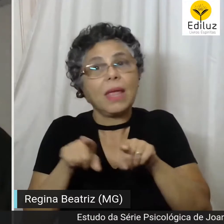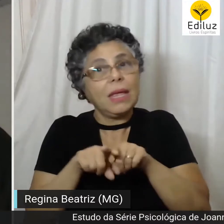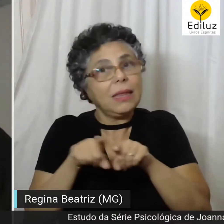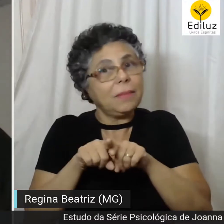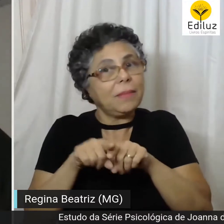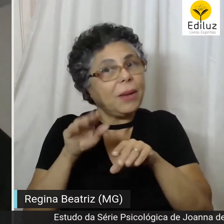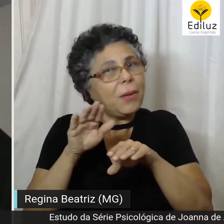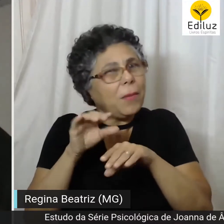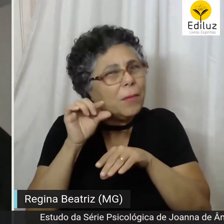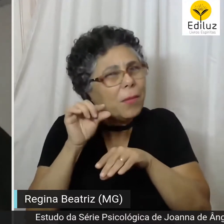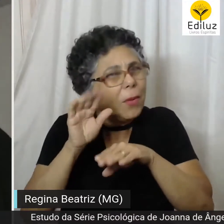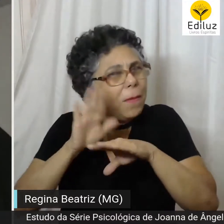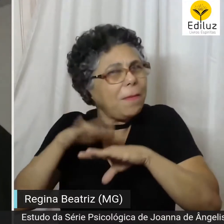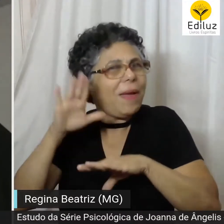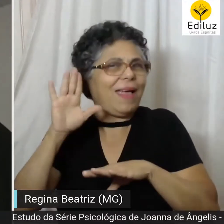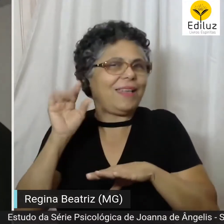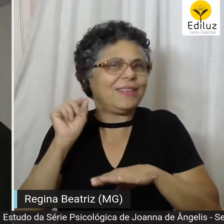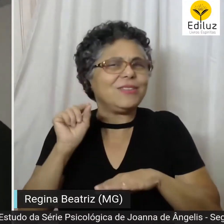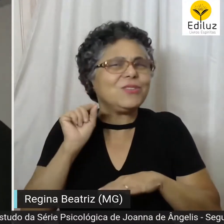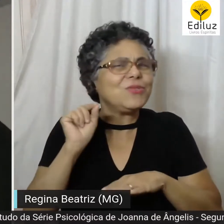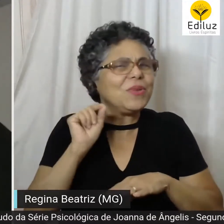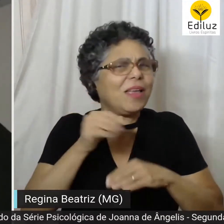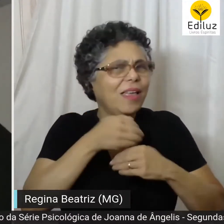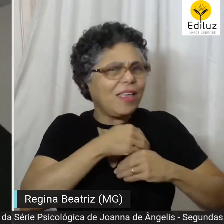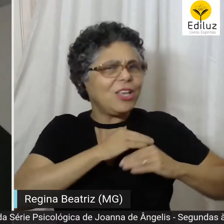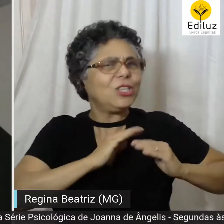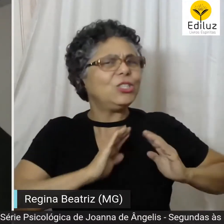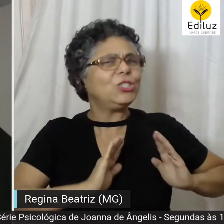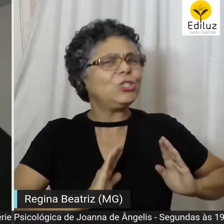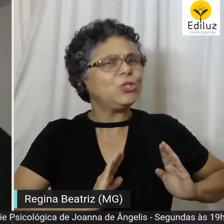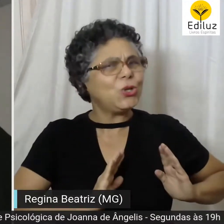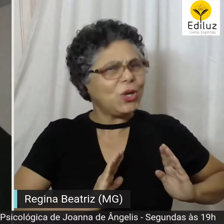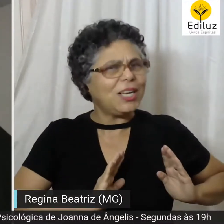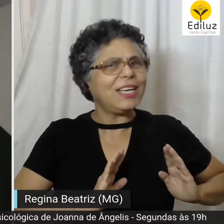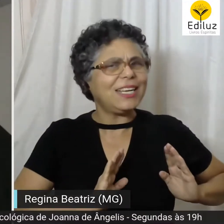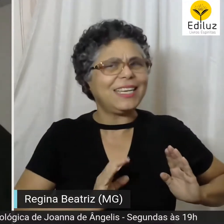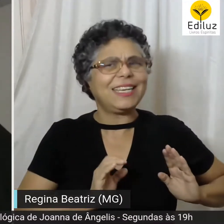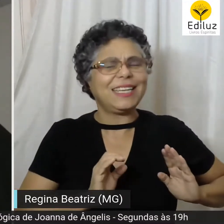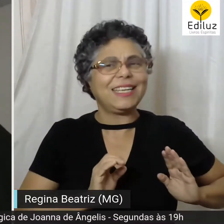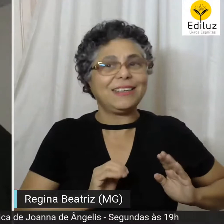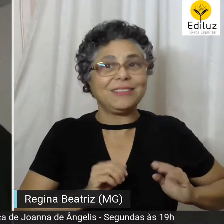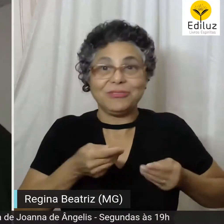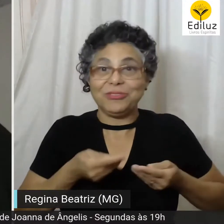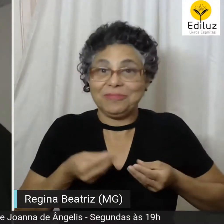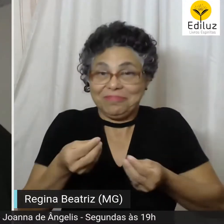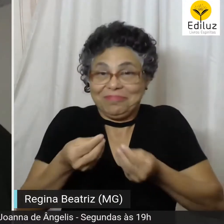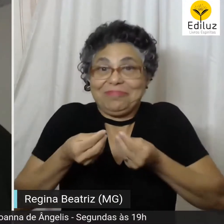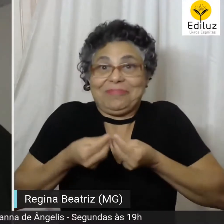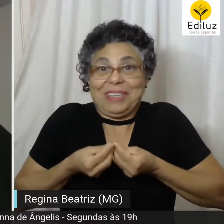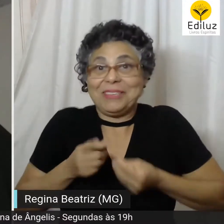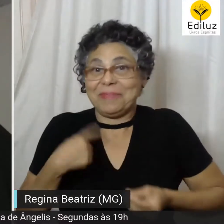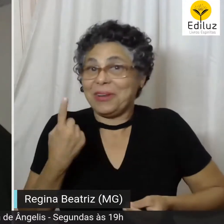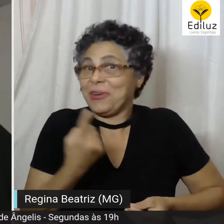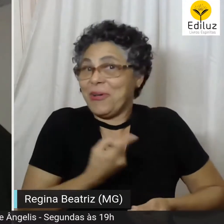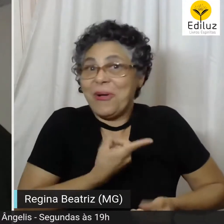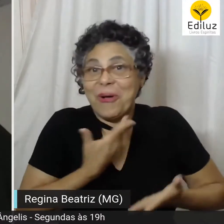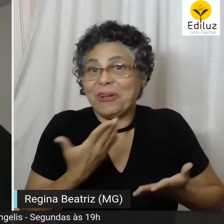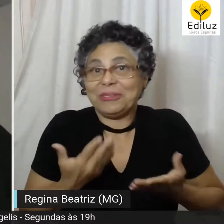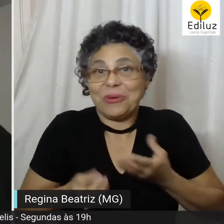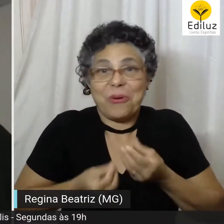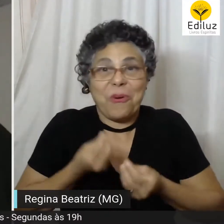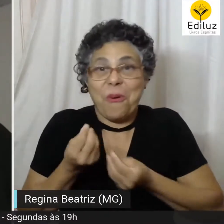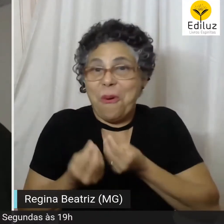ainda, vamos ver o que a veneranda Joana de Ângeles nos traz a respeito da